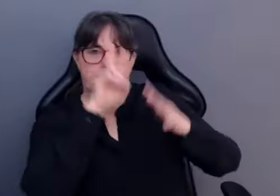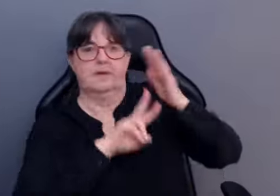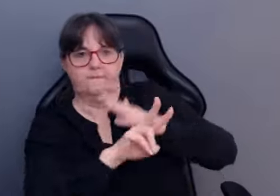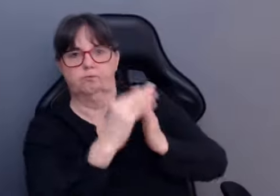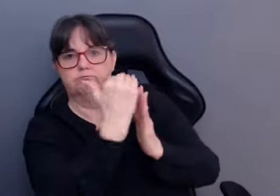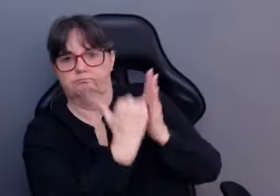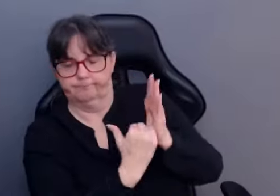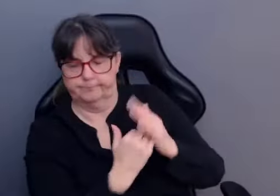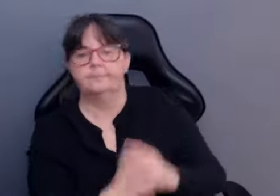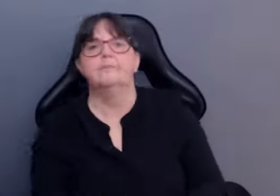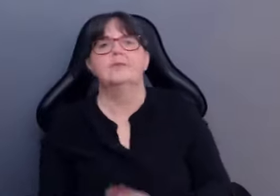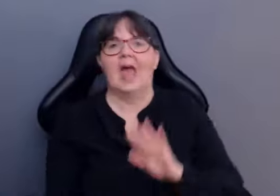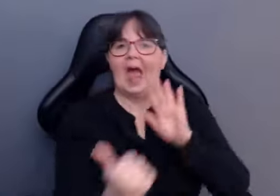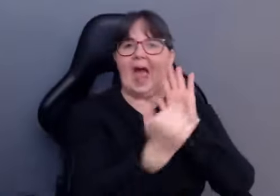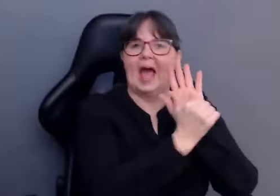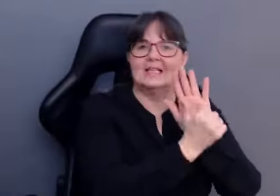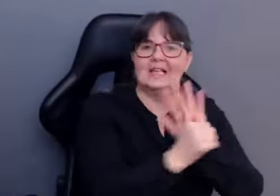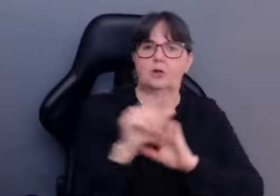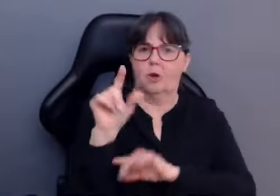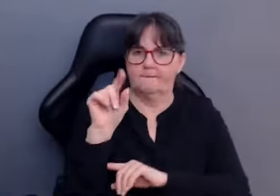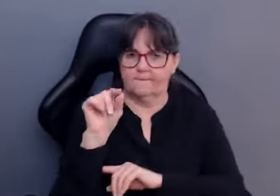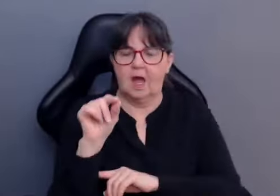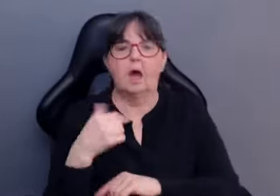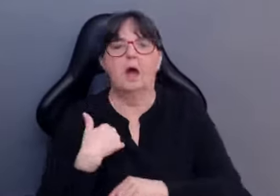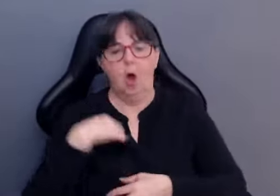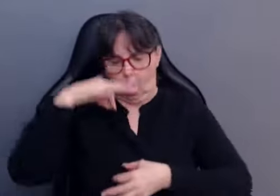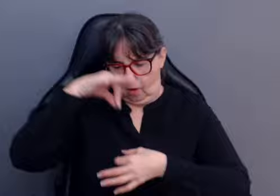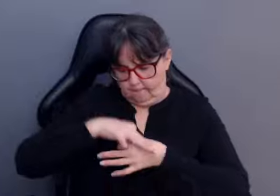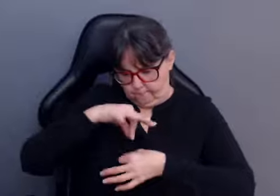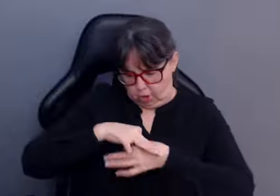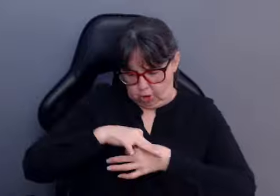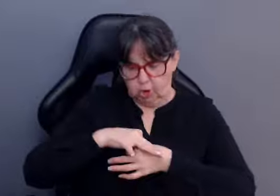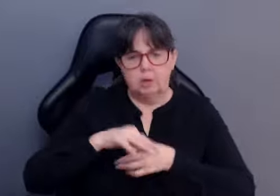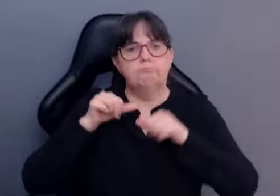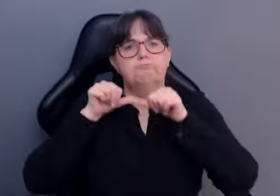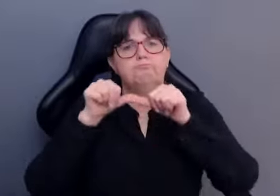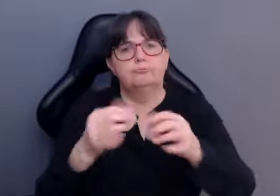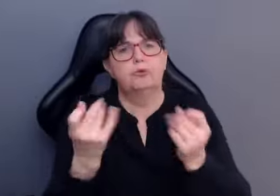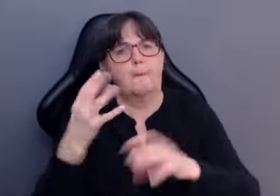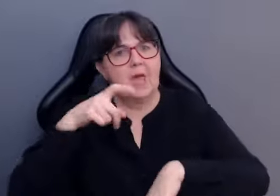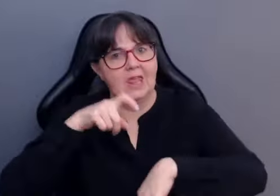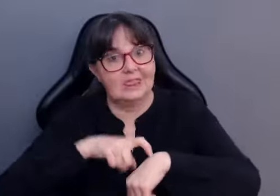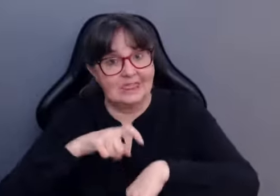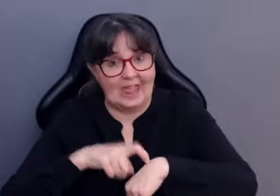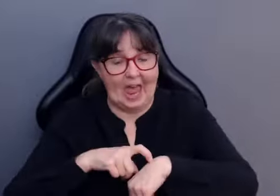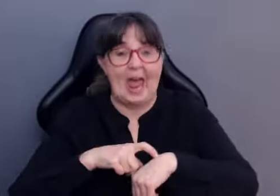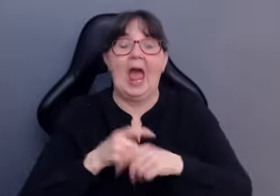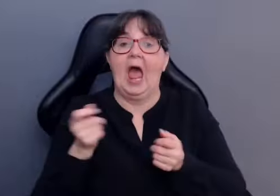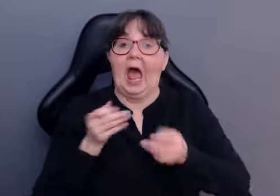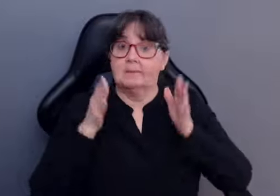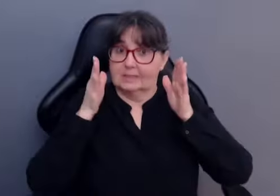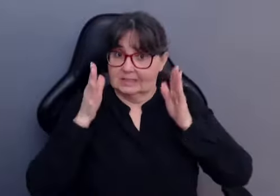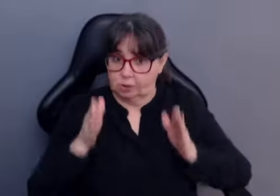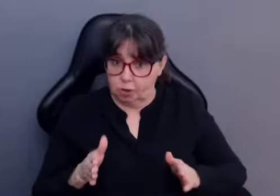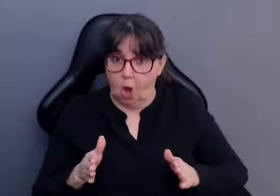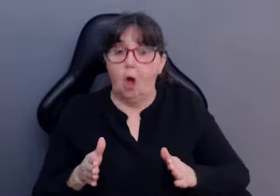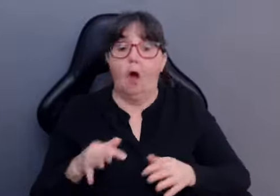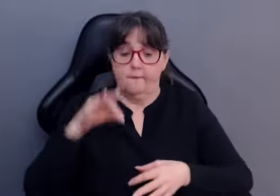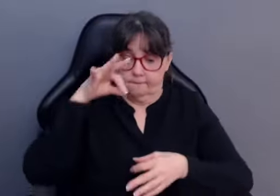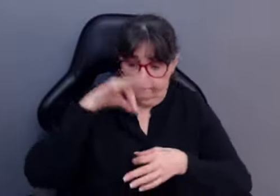Article 20. Durée des fonctions. Tous les administrateurs demeurent en fonction pour